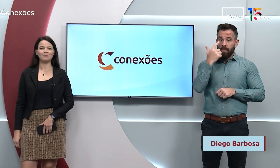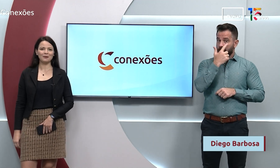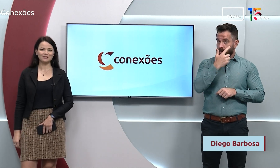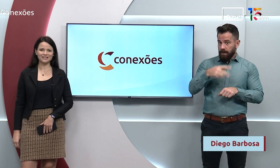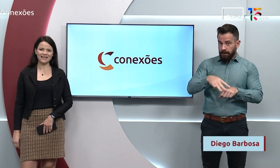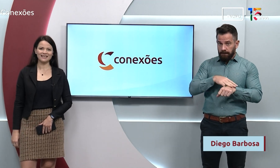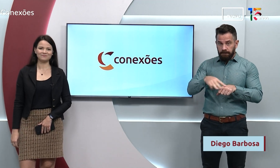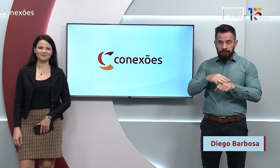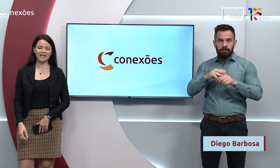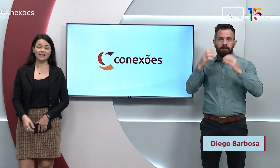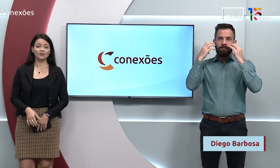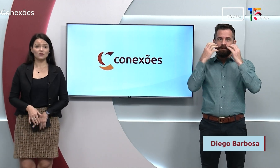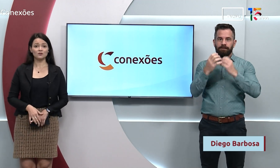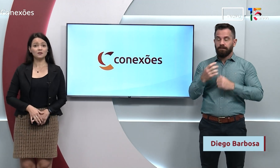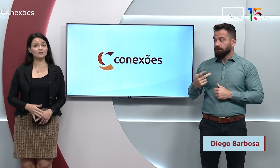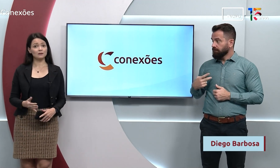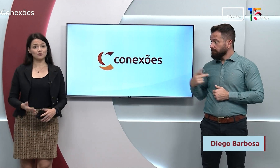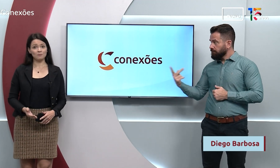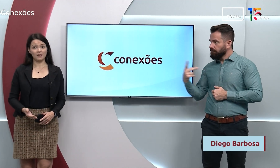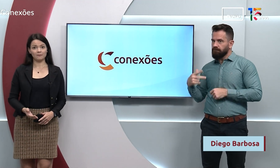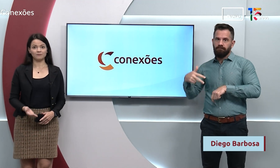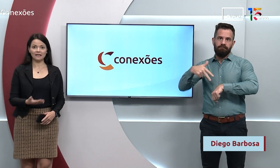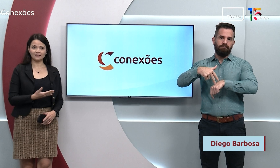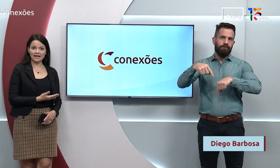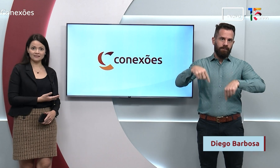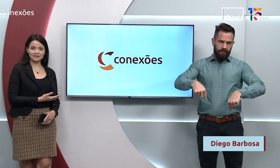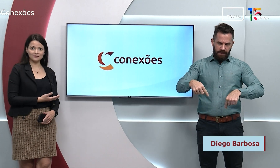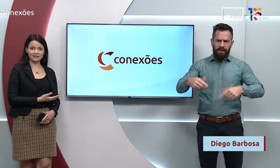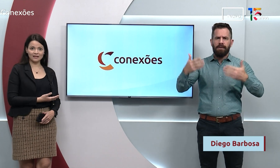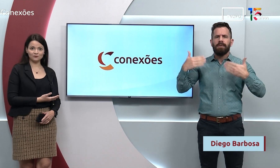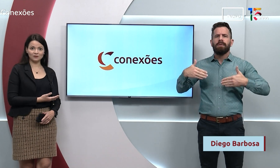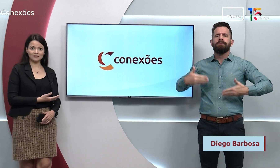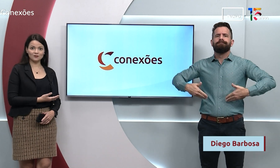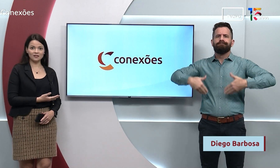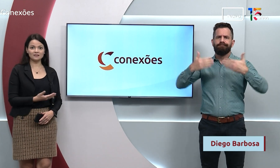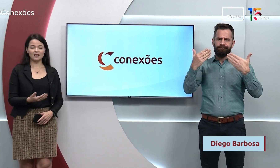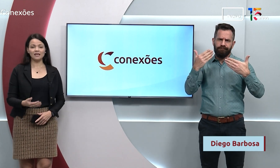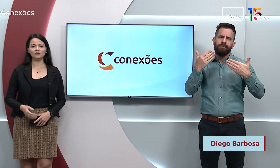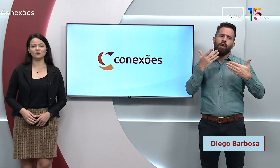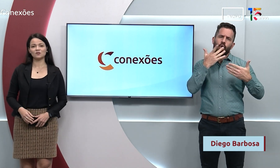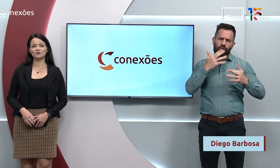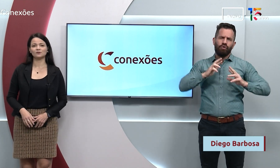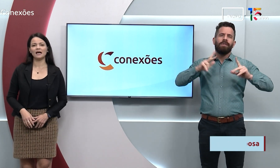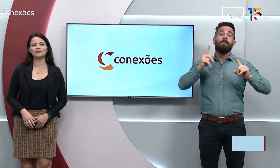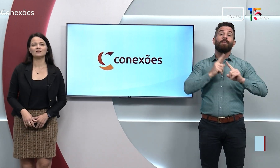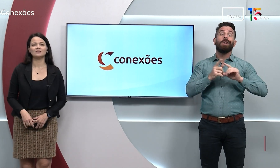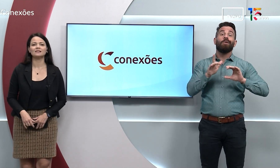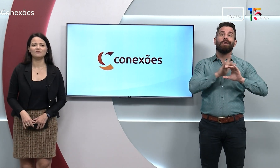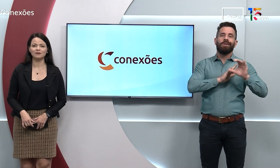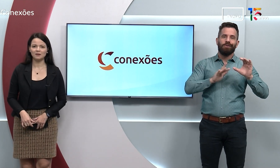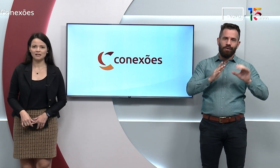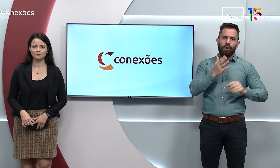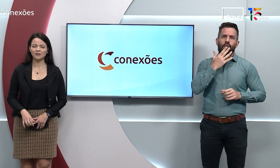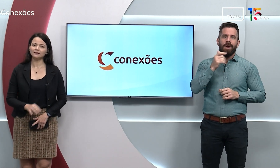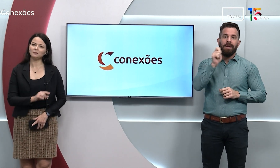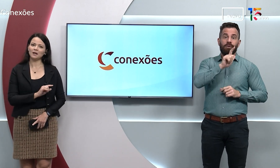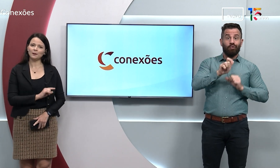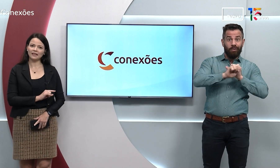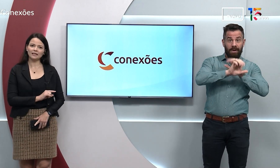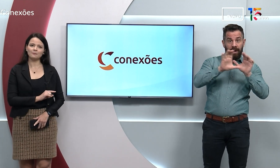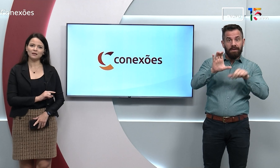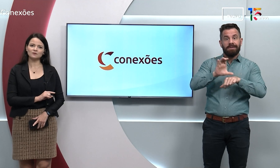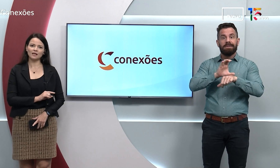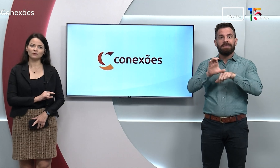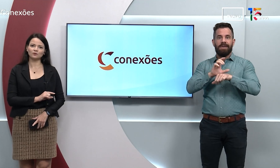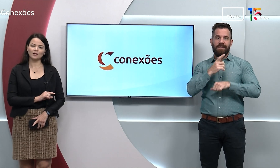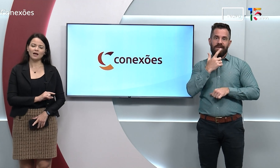castanhos e barba cheia. Nós dois estamos de pé. Atrás está o cenário do Conexões, em tom de azul claro, cinza e vermelho. Também há uma